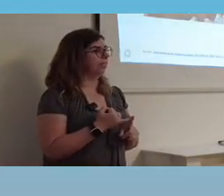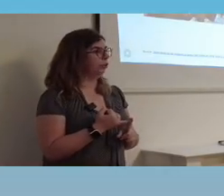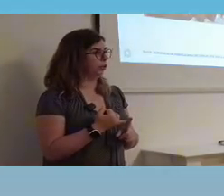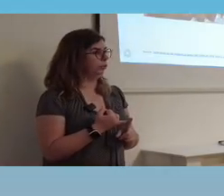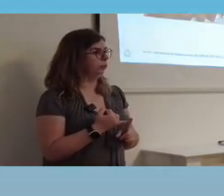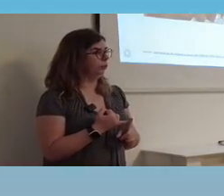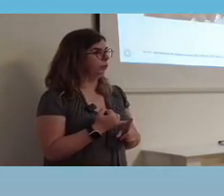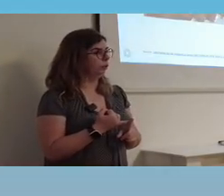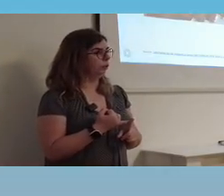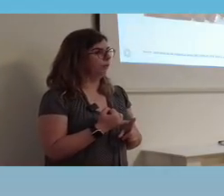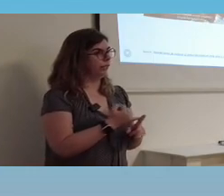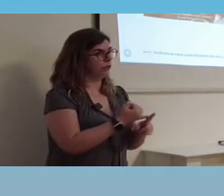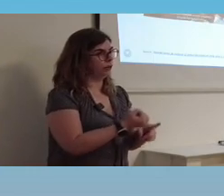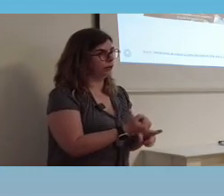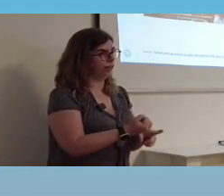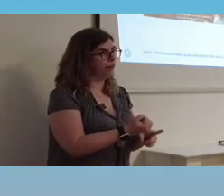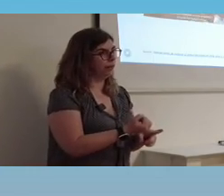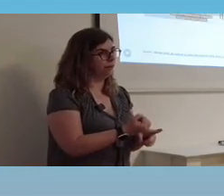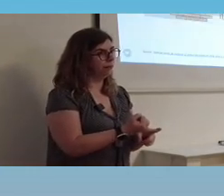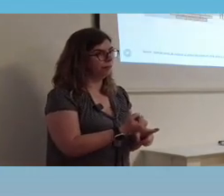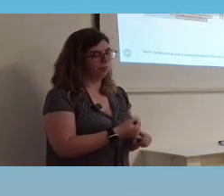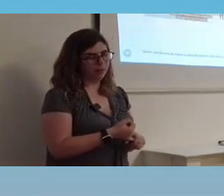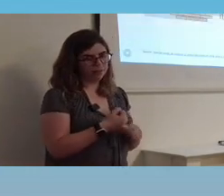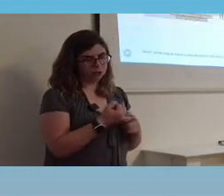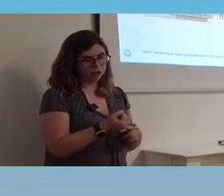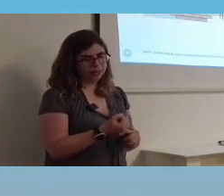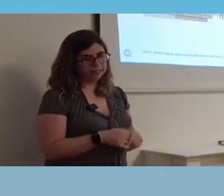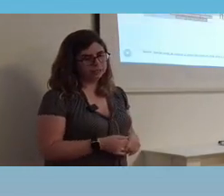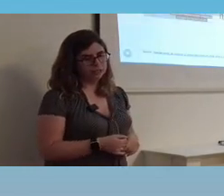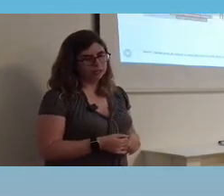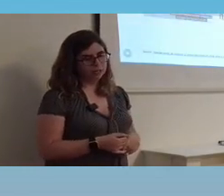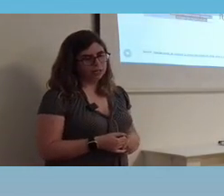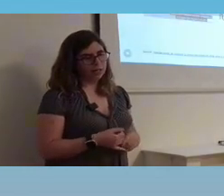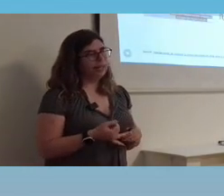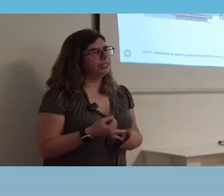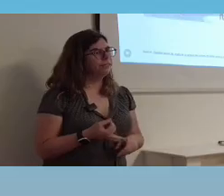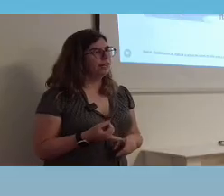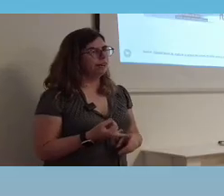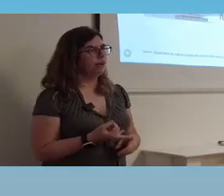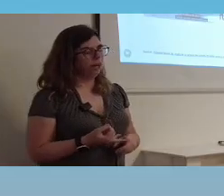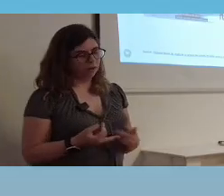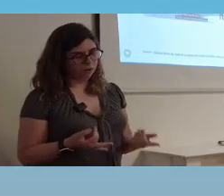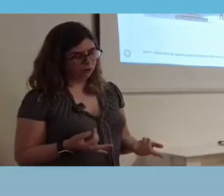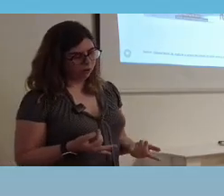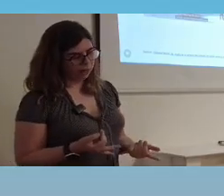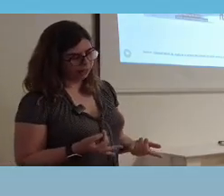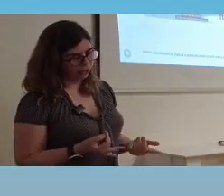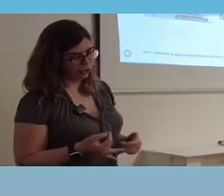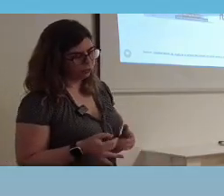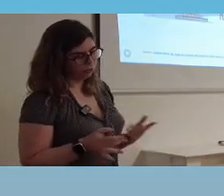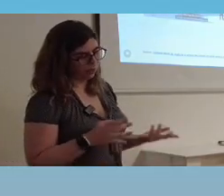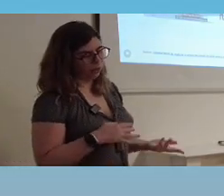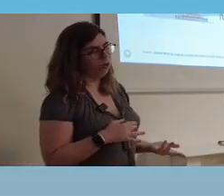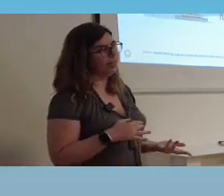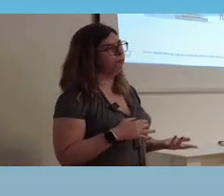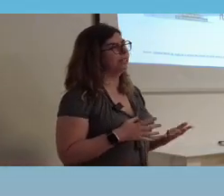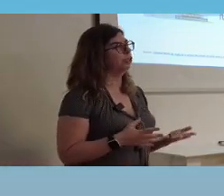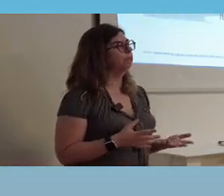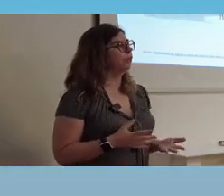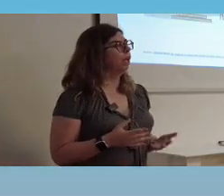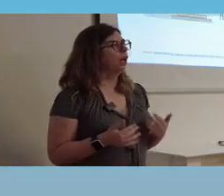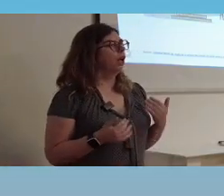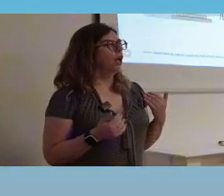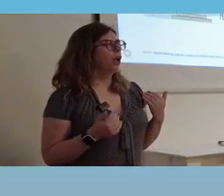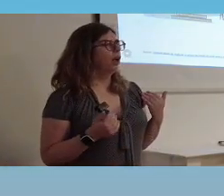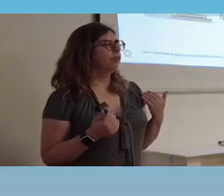que la traduction va être fiable? Elle va être correcte? Et tu vérifies la traduction est correcte parce